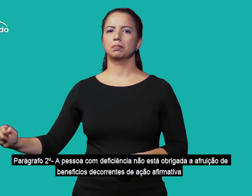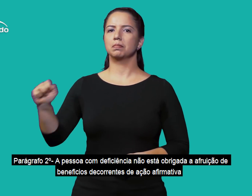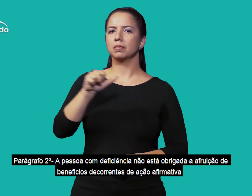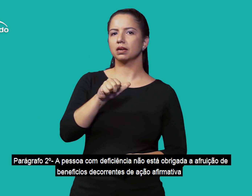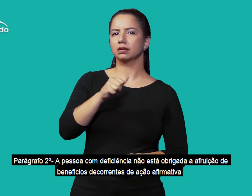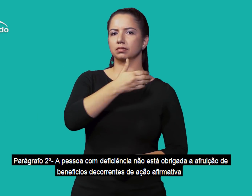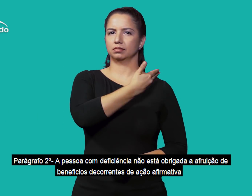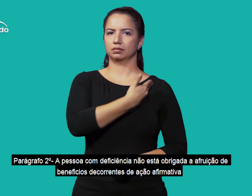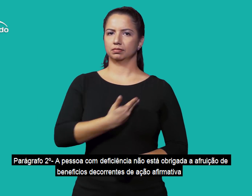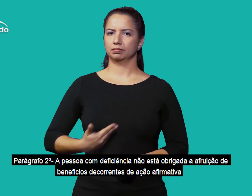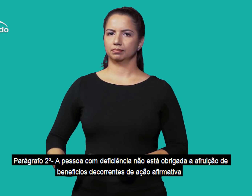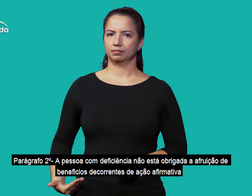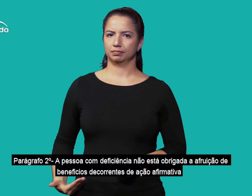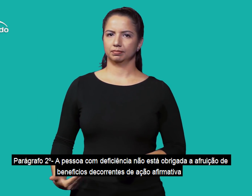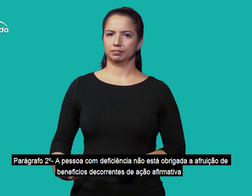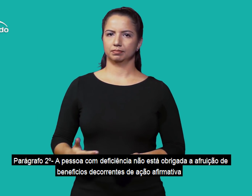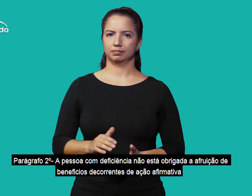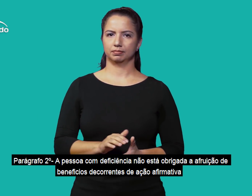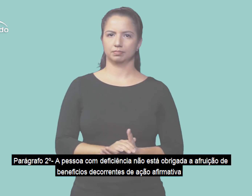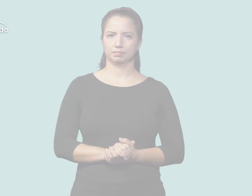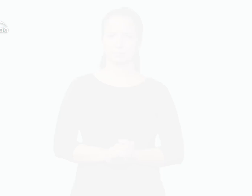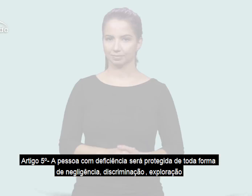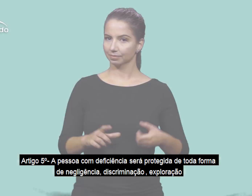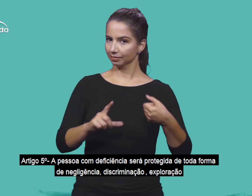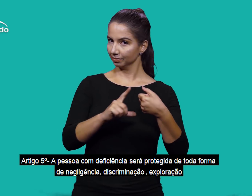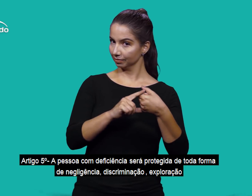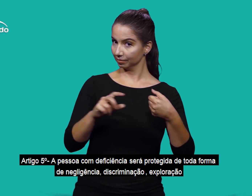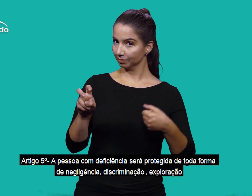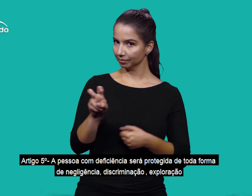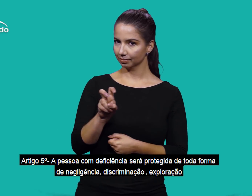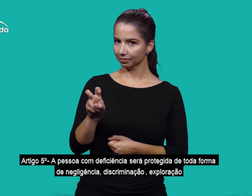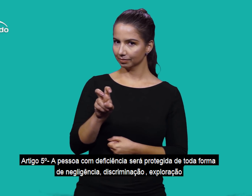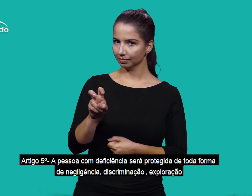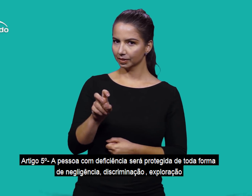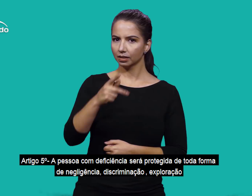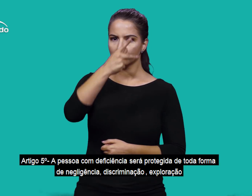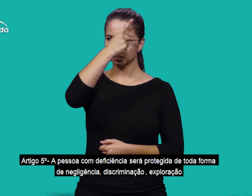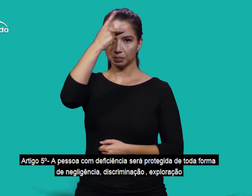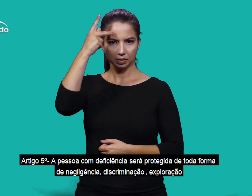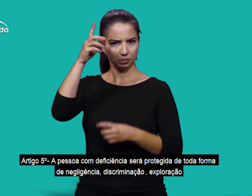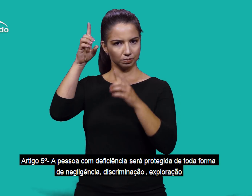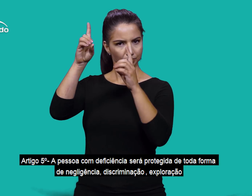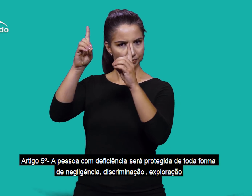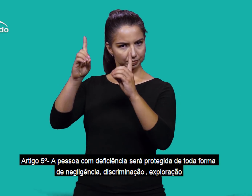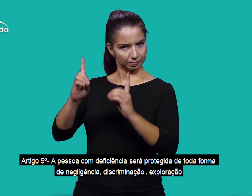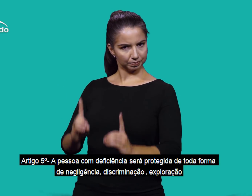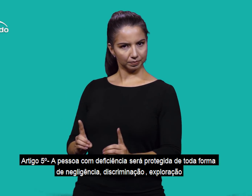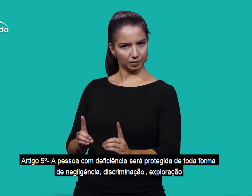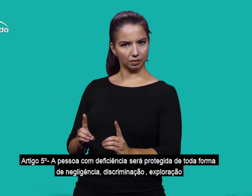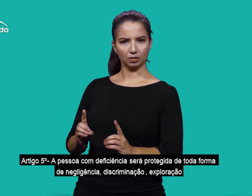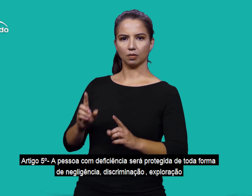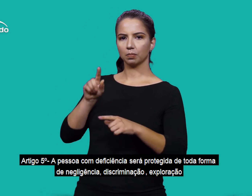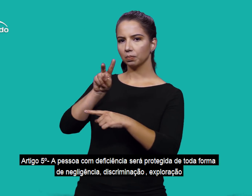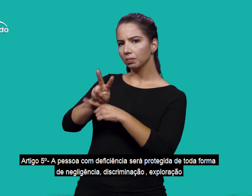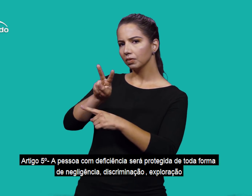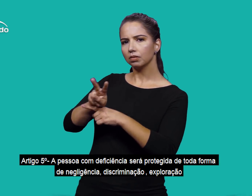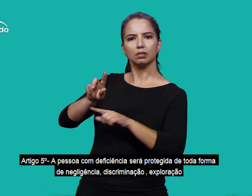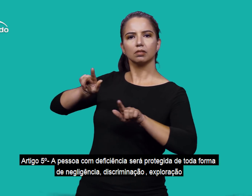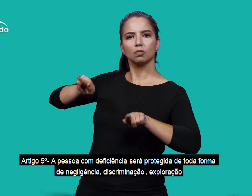ação afirmativa artigo 5º a pessoa com deficiência será protegida de toda